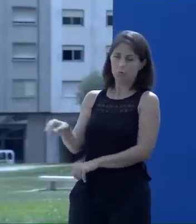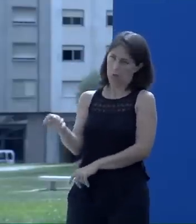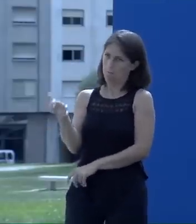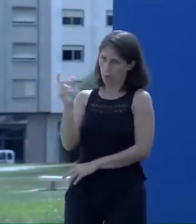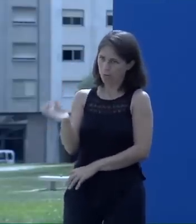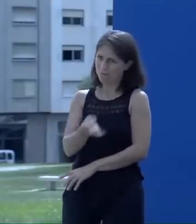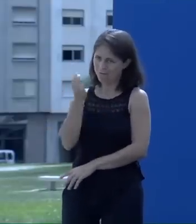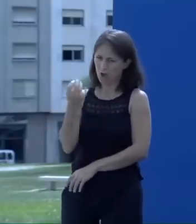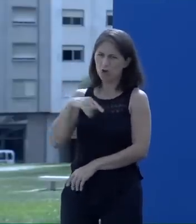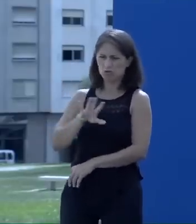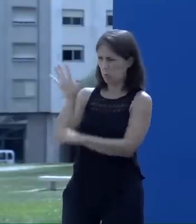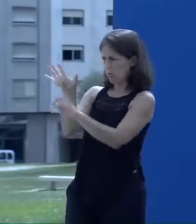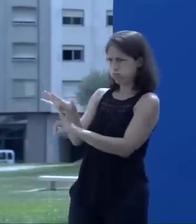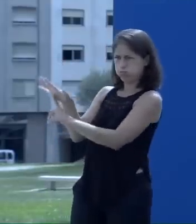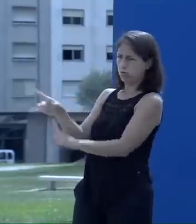nin outros.